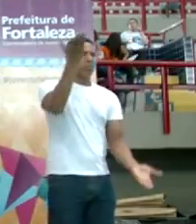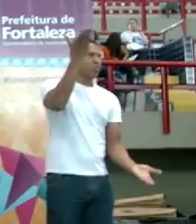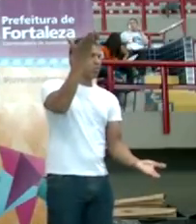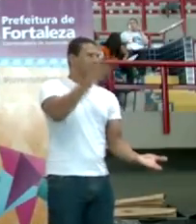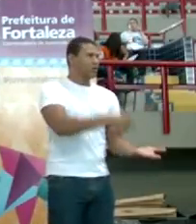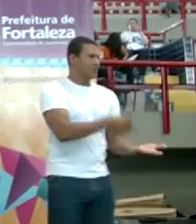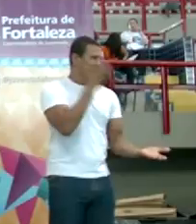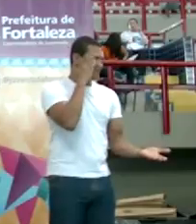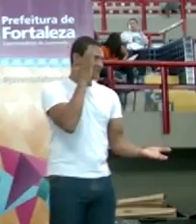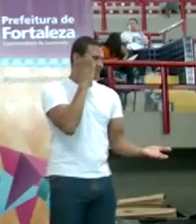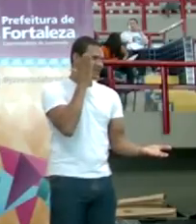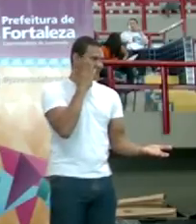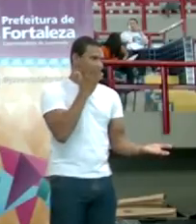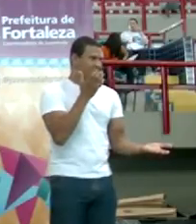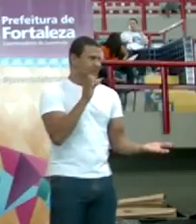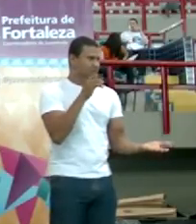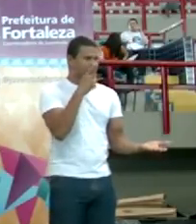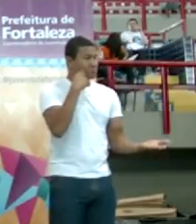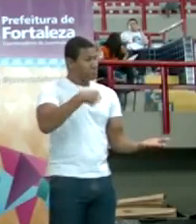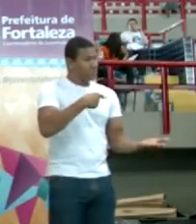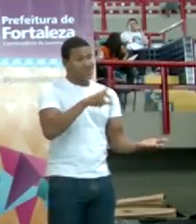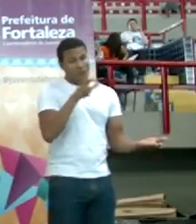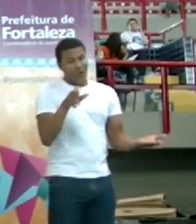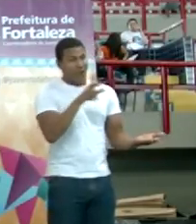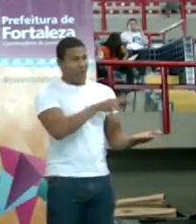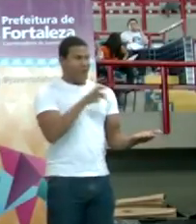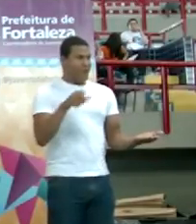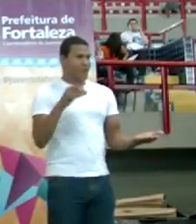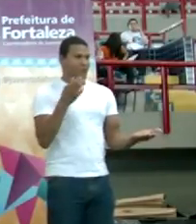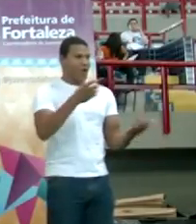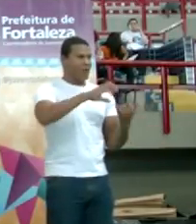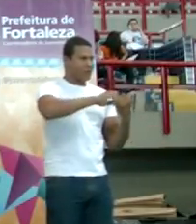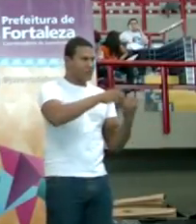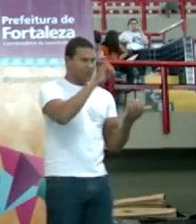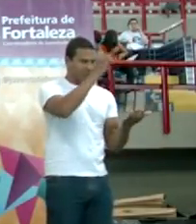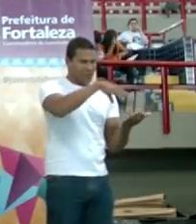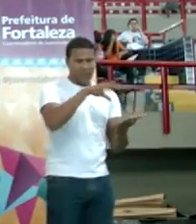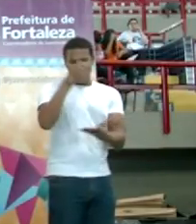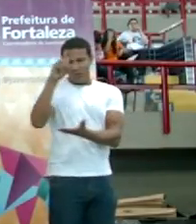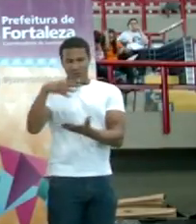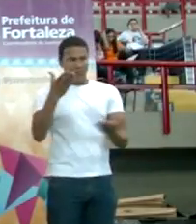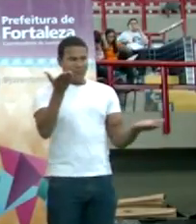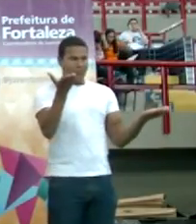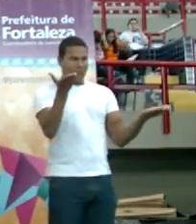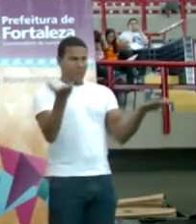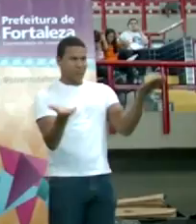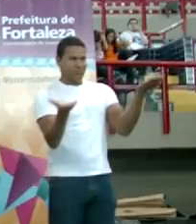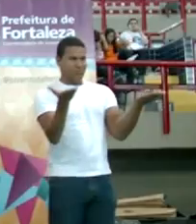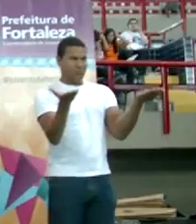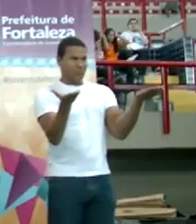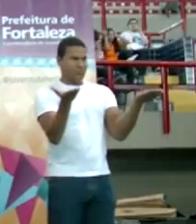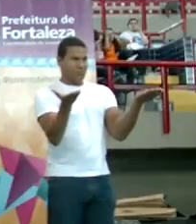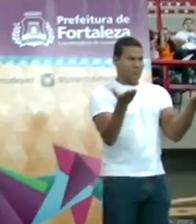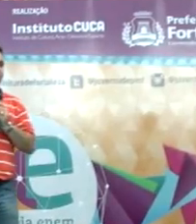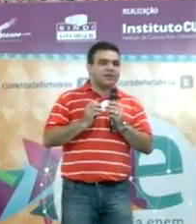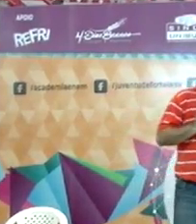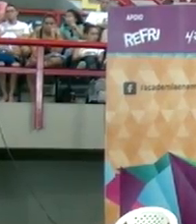que fazer do outro lado também. Cortar é a mesma coisa também. Volta para a questão.